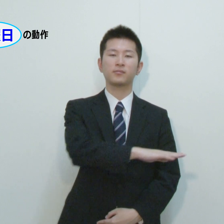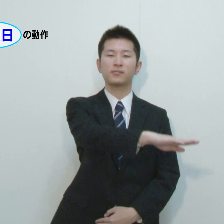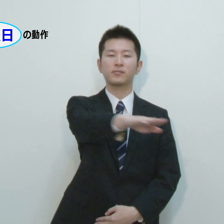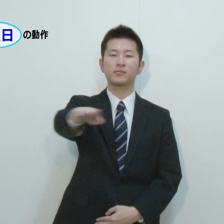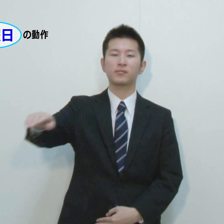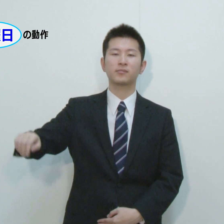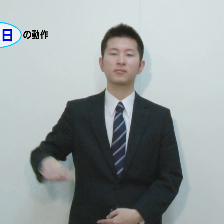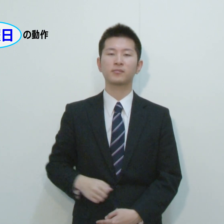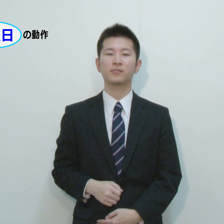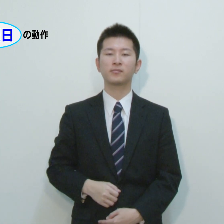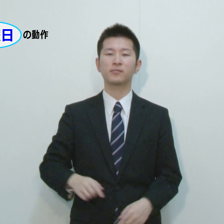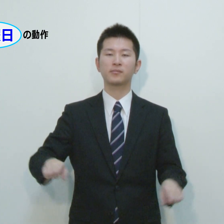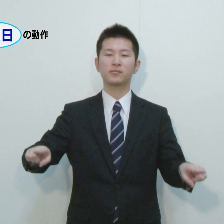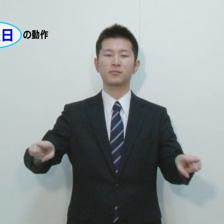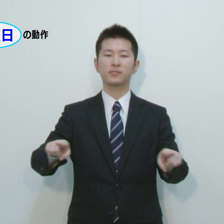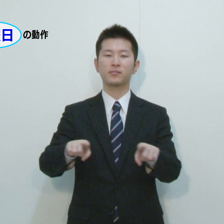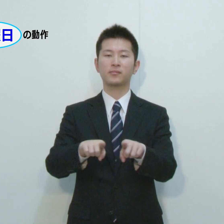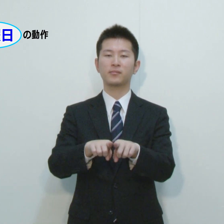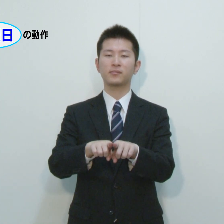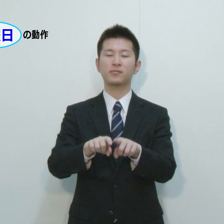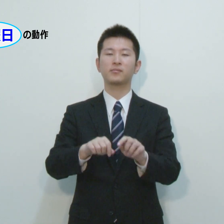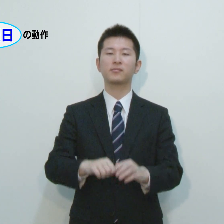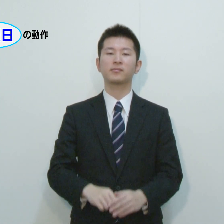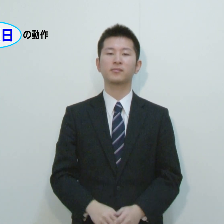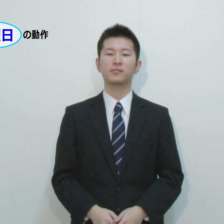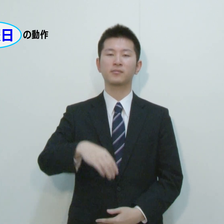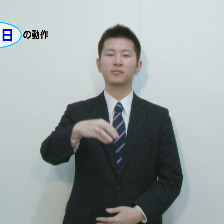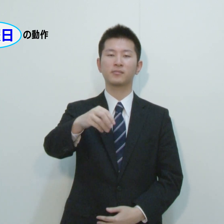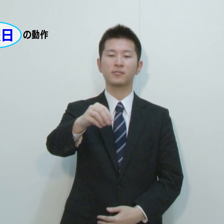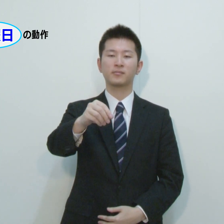皆さんもご一緒に。